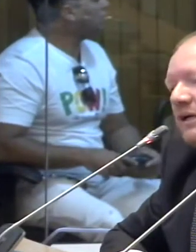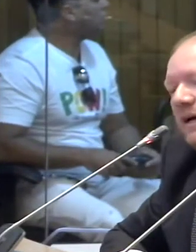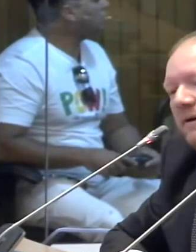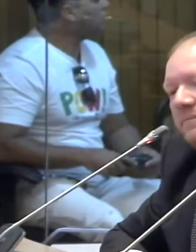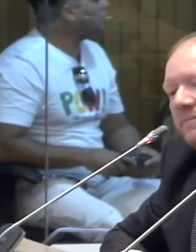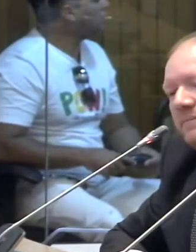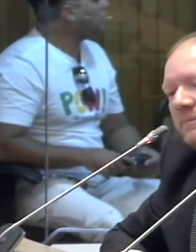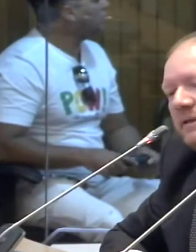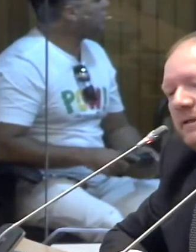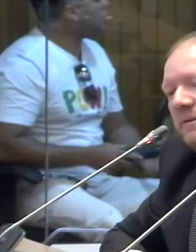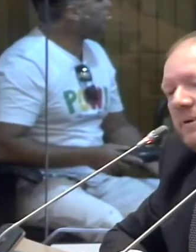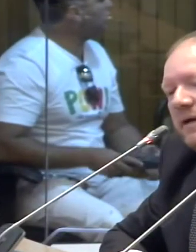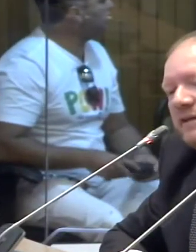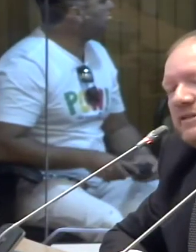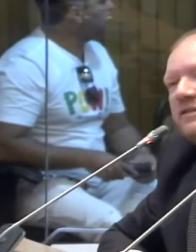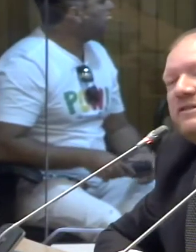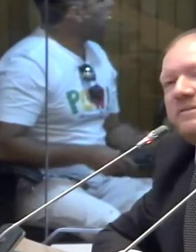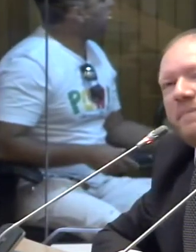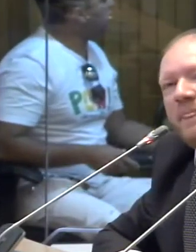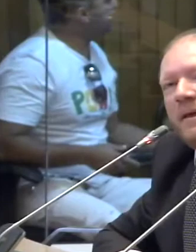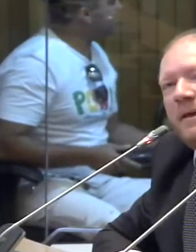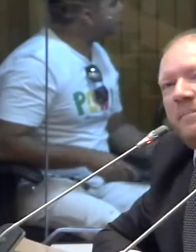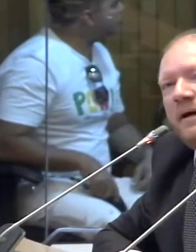a mostrar